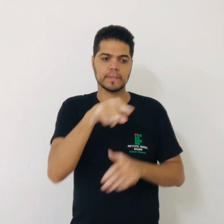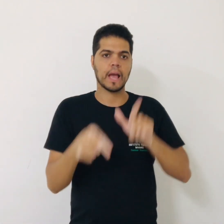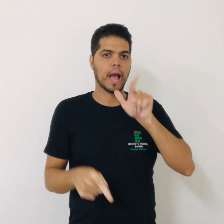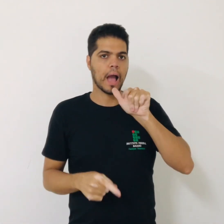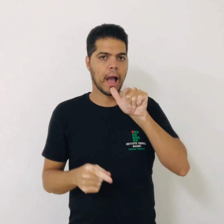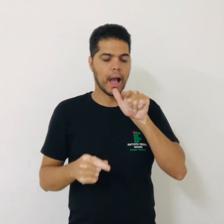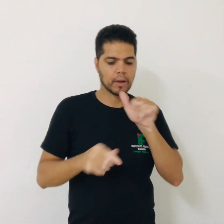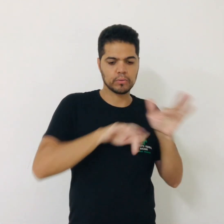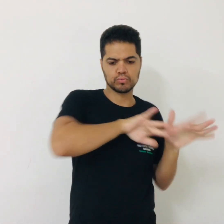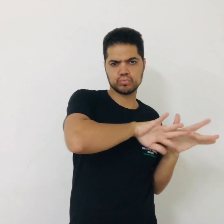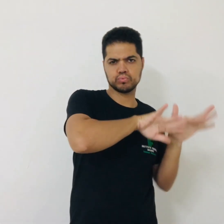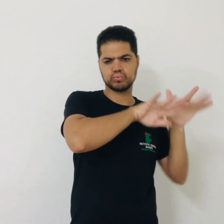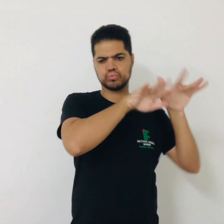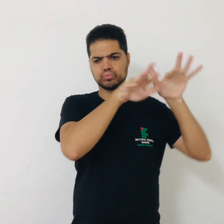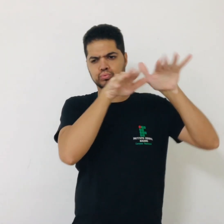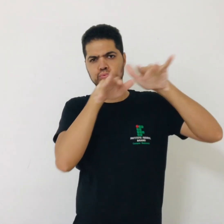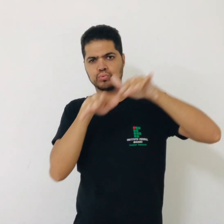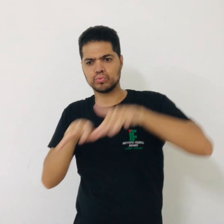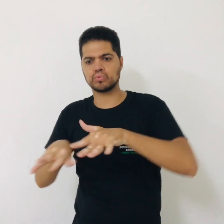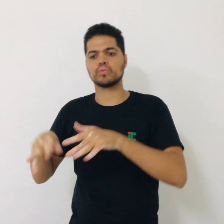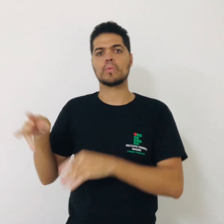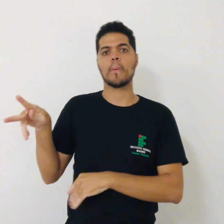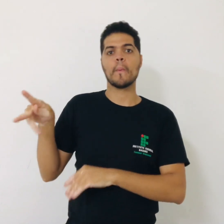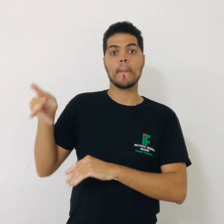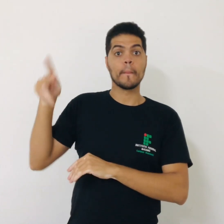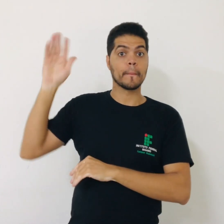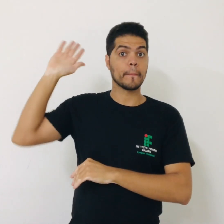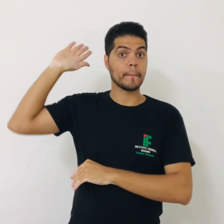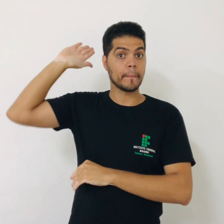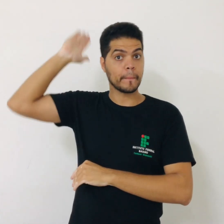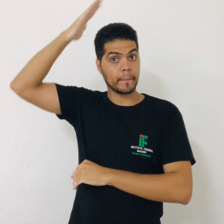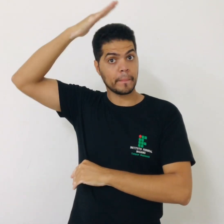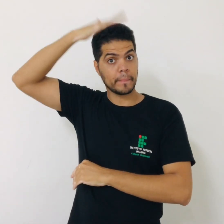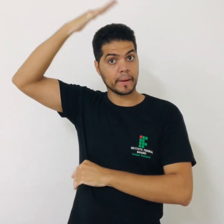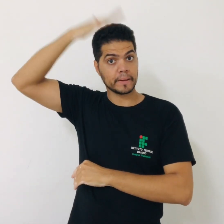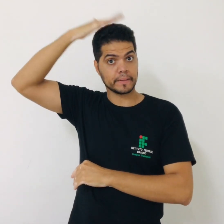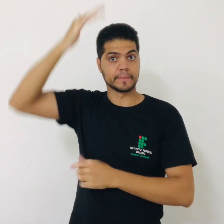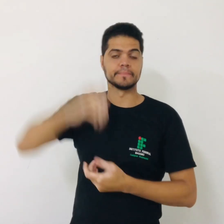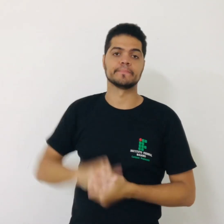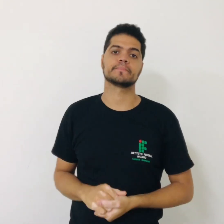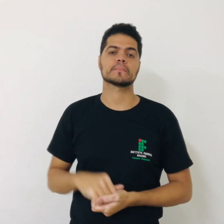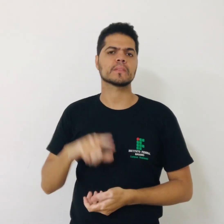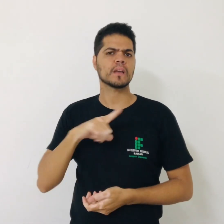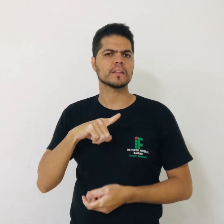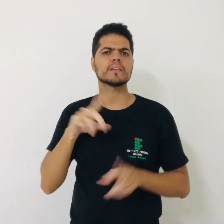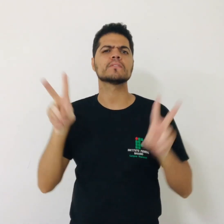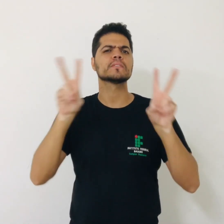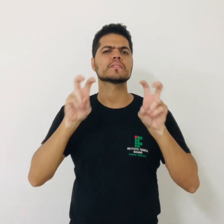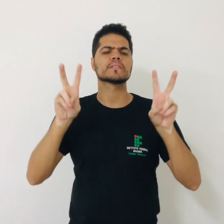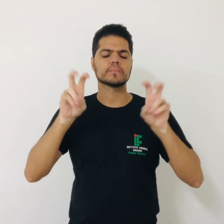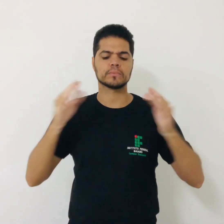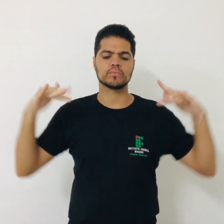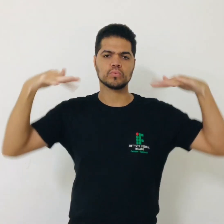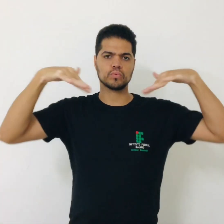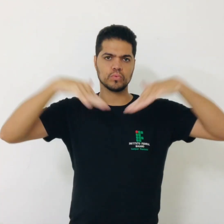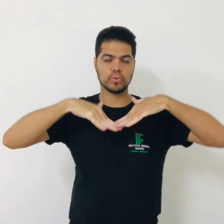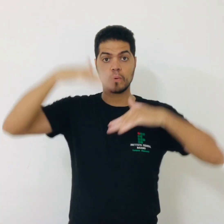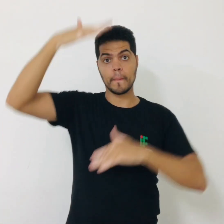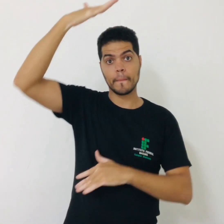Bacia do Paraná. Você também encontra a denominação Bacia do Tietê-Paraná, pois ela é formada por